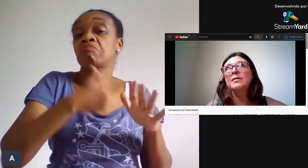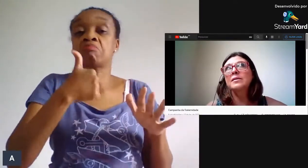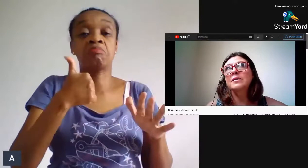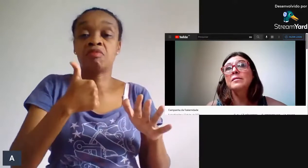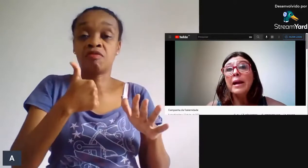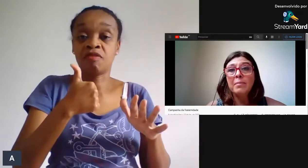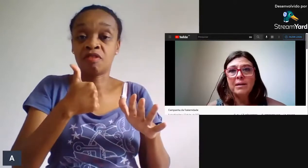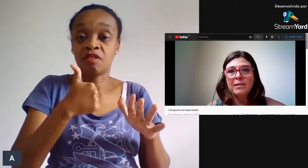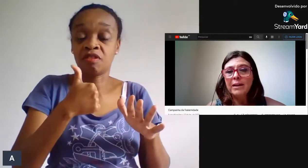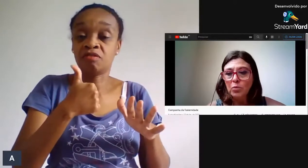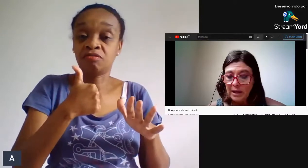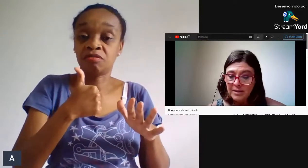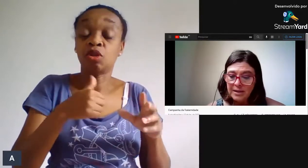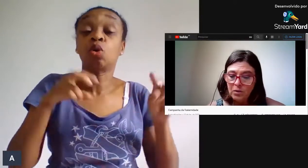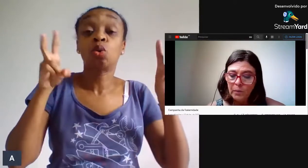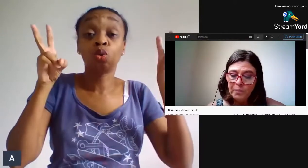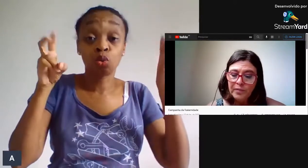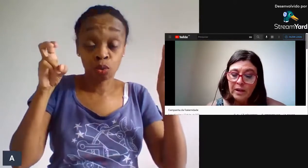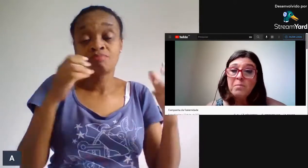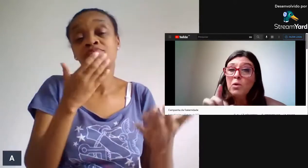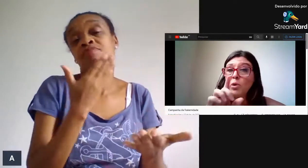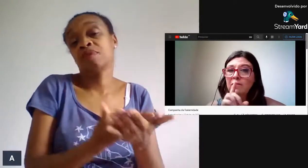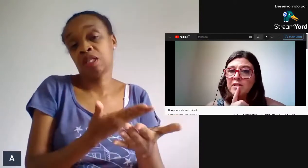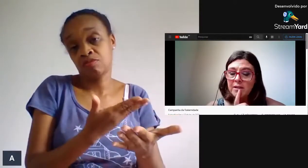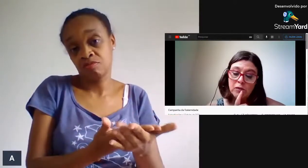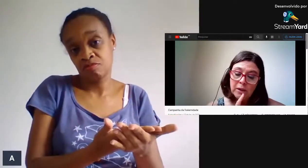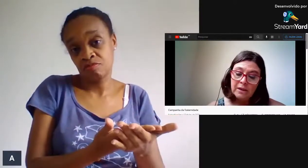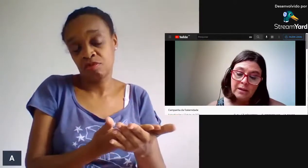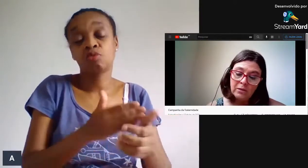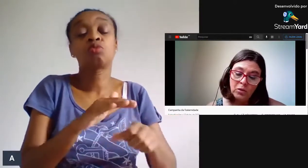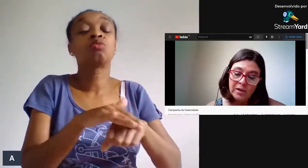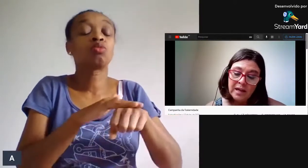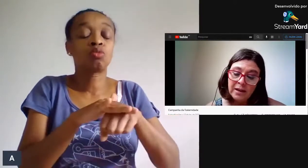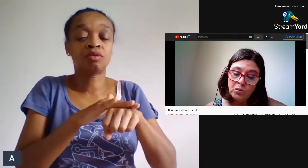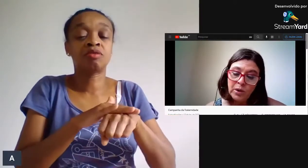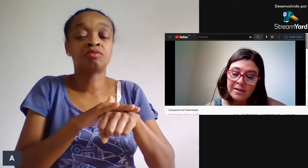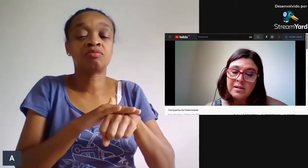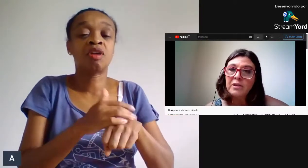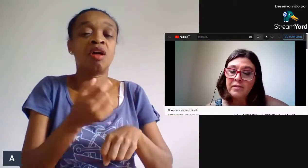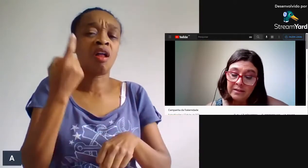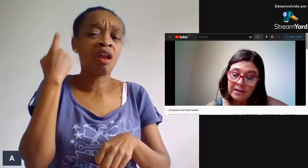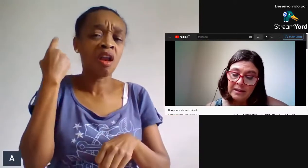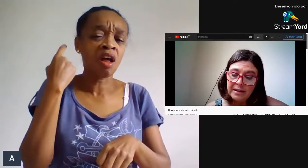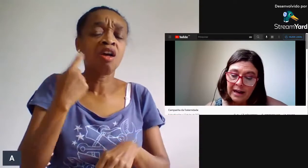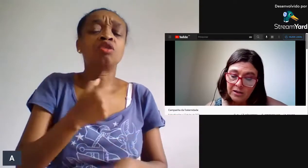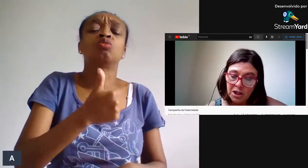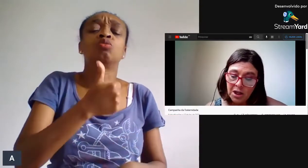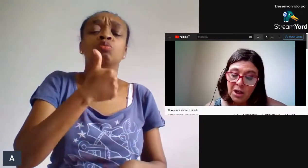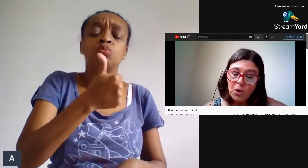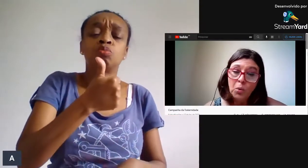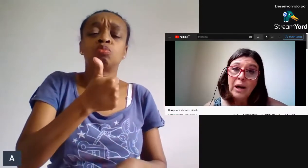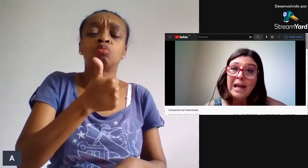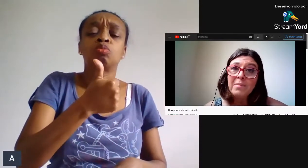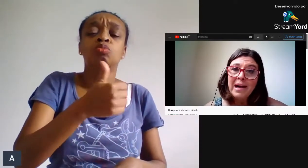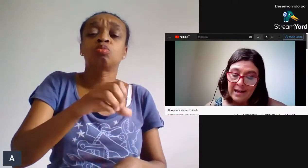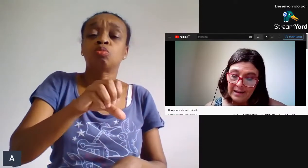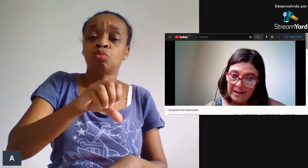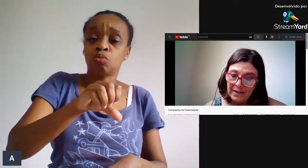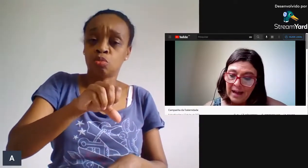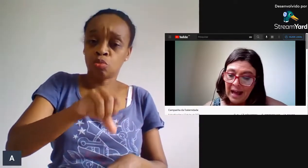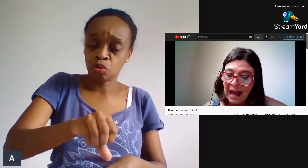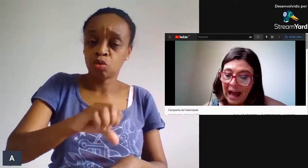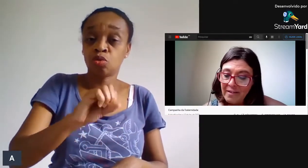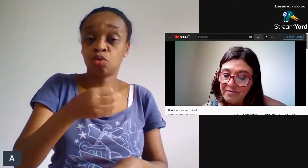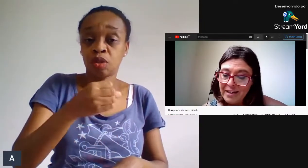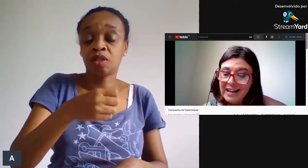nesse tema, educação, em 1982, educação e fraternidade. O lema